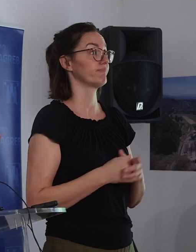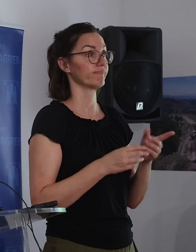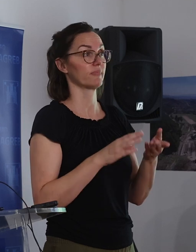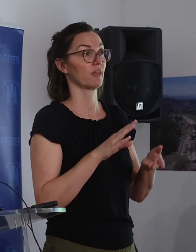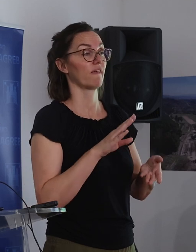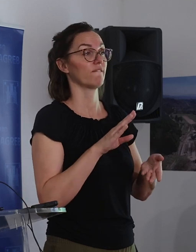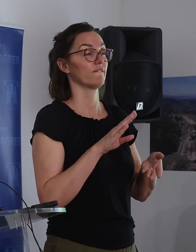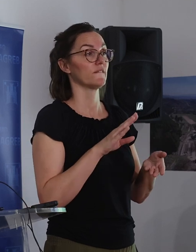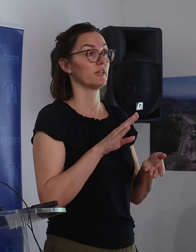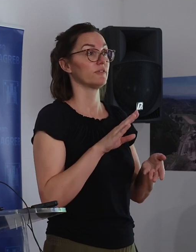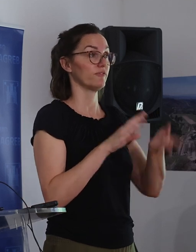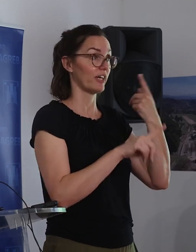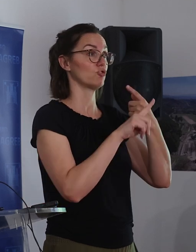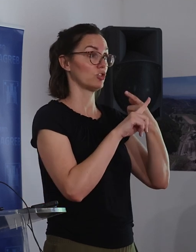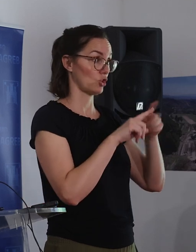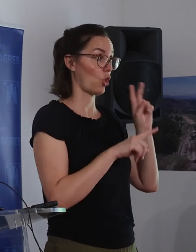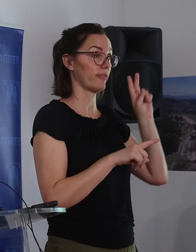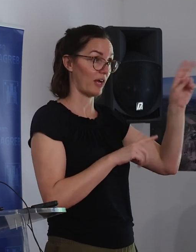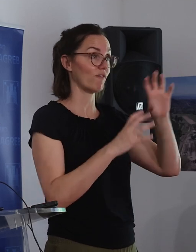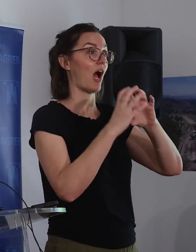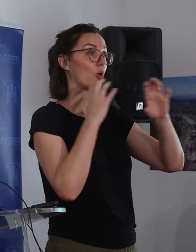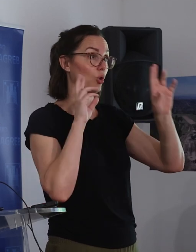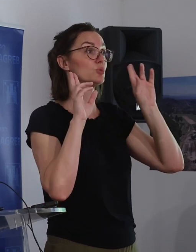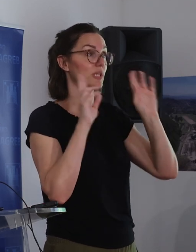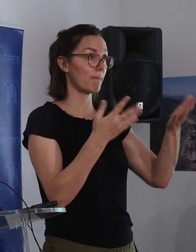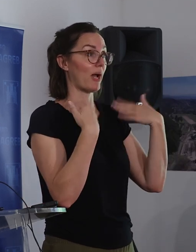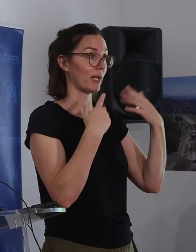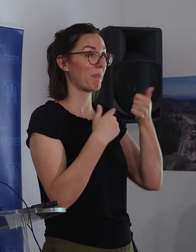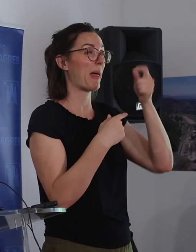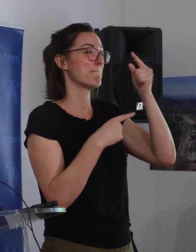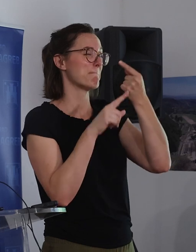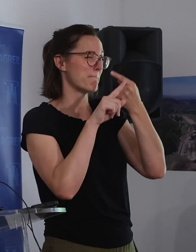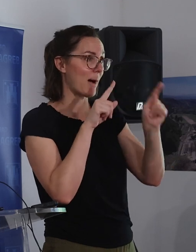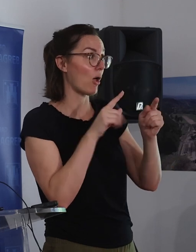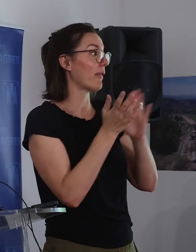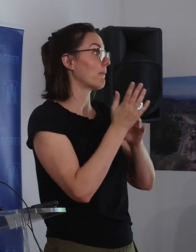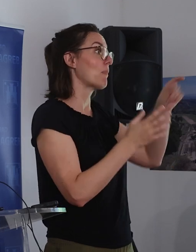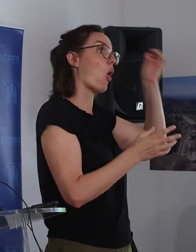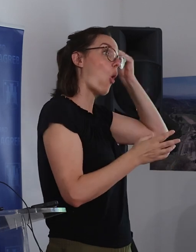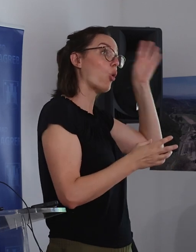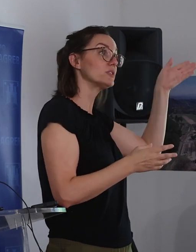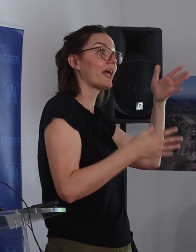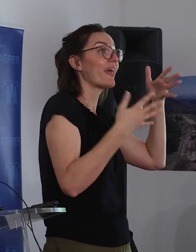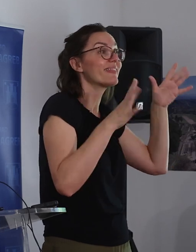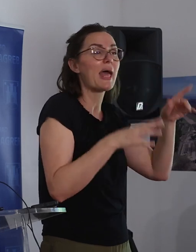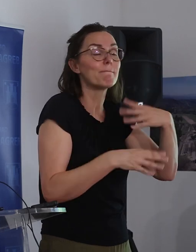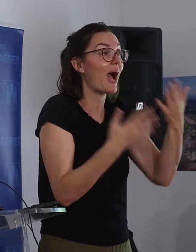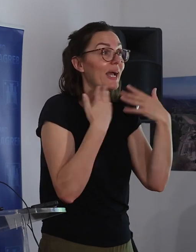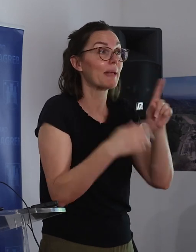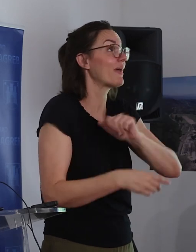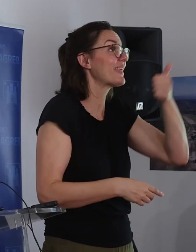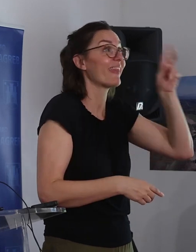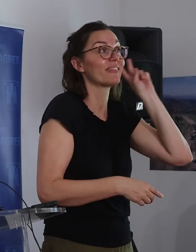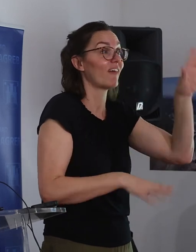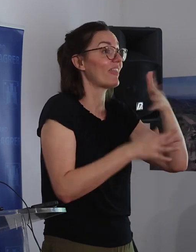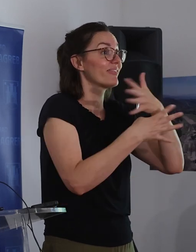veći dio vozila ima klimu, manji dio nema, a u gradu Osijeku, koliko znam, nema ni jedno vozilo klimu, ni jedan tramvaj